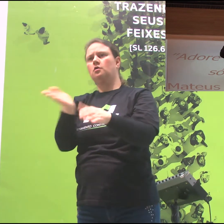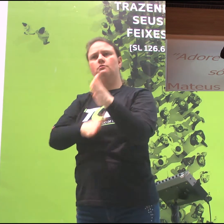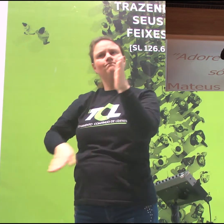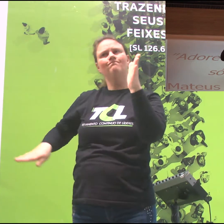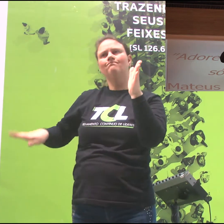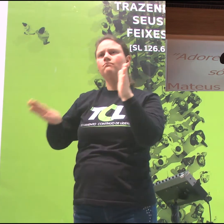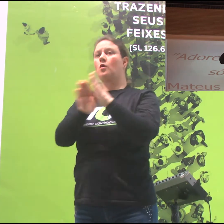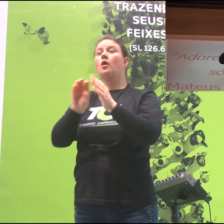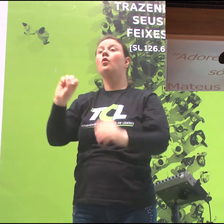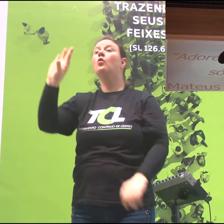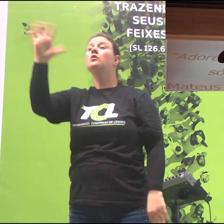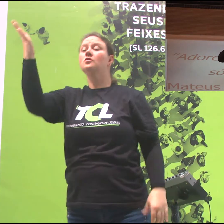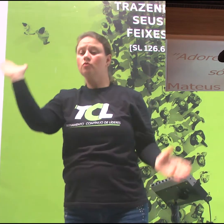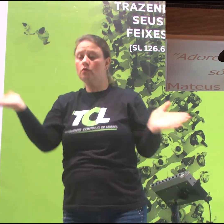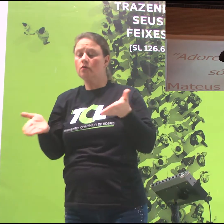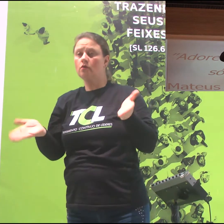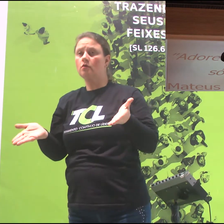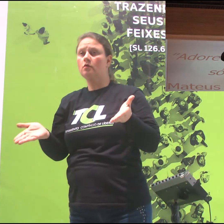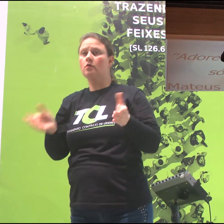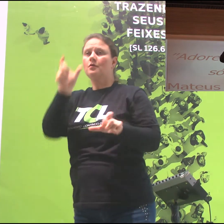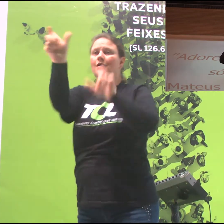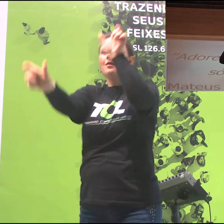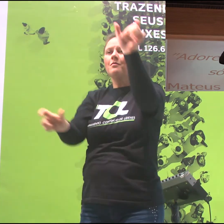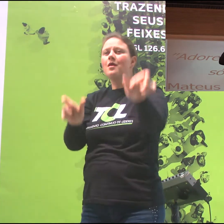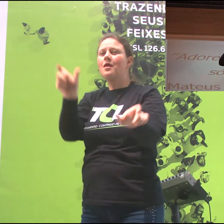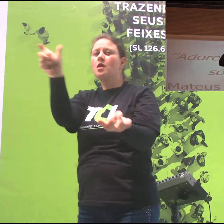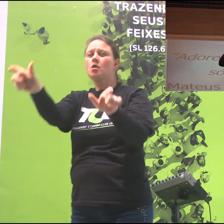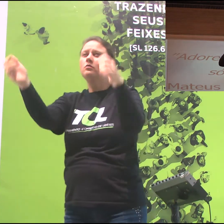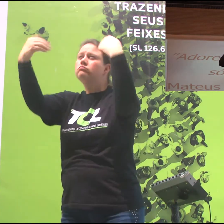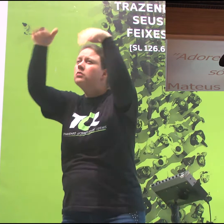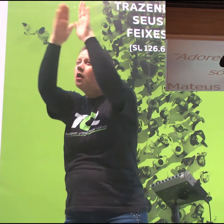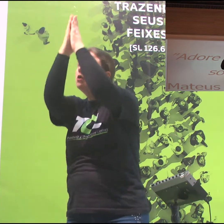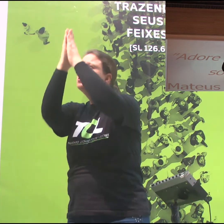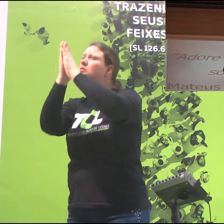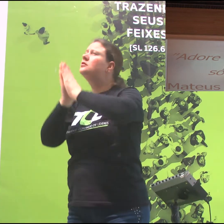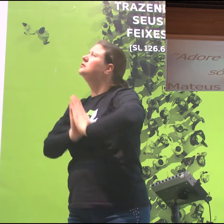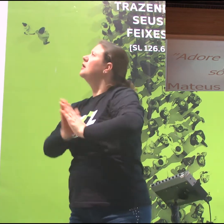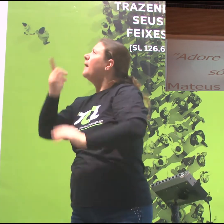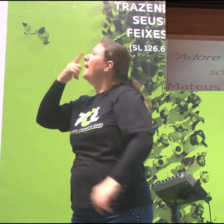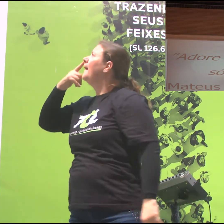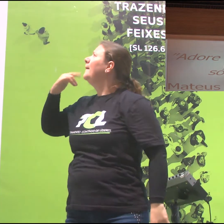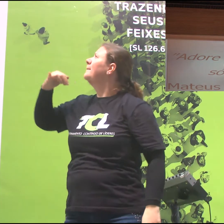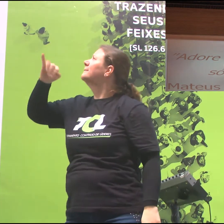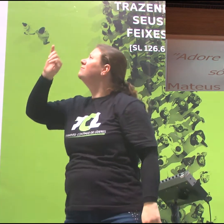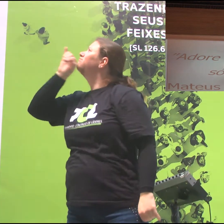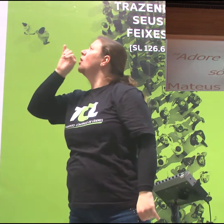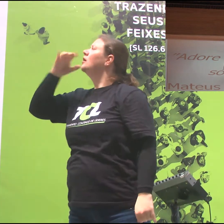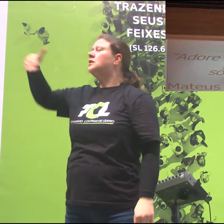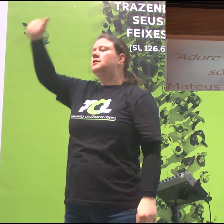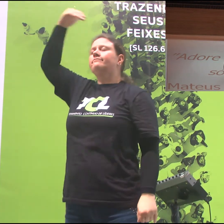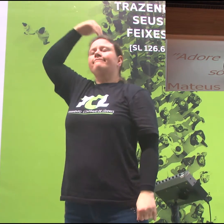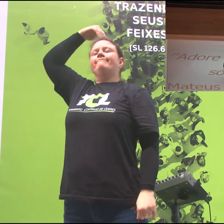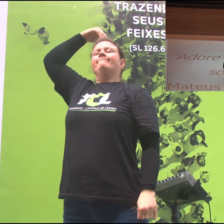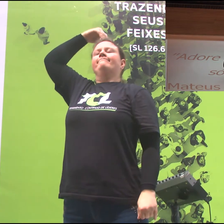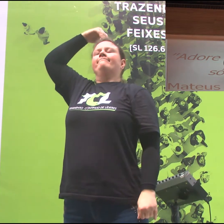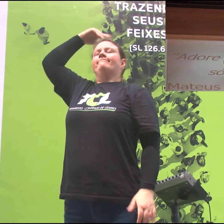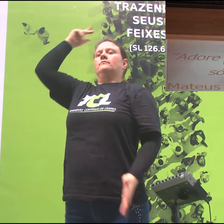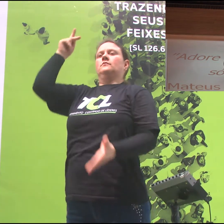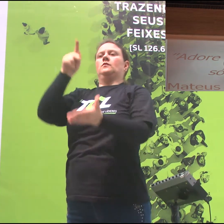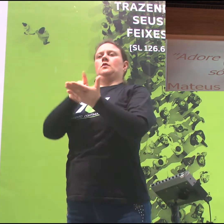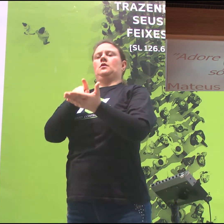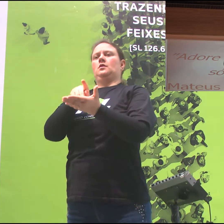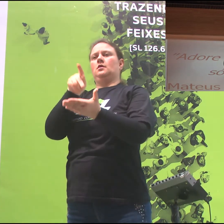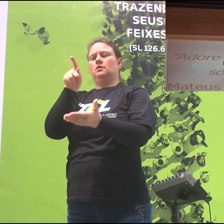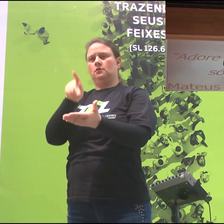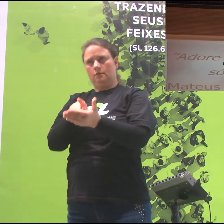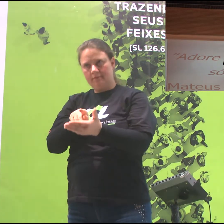já chegou, em que os verdadeiros adoradores adorarão o Pai em espírito e em